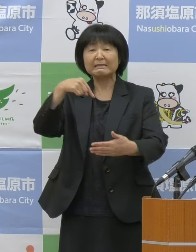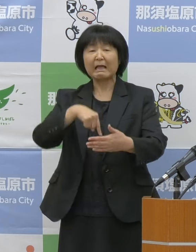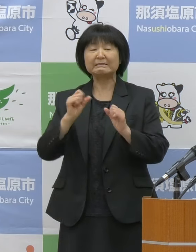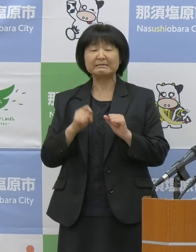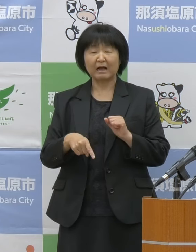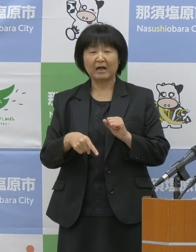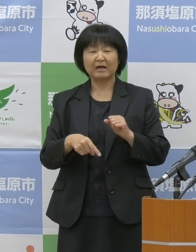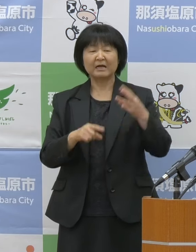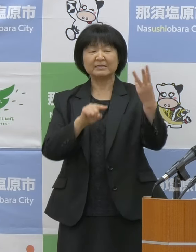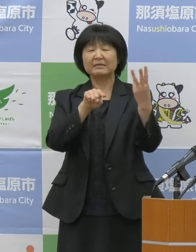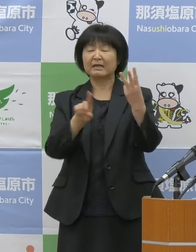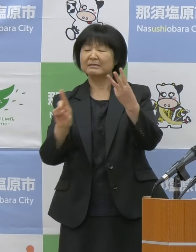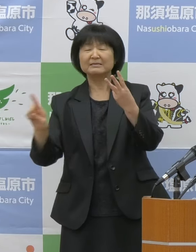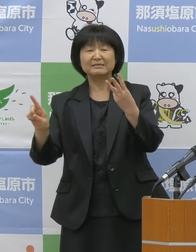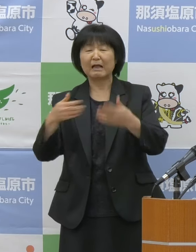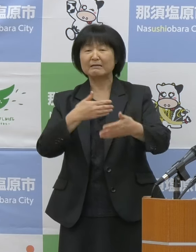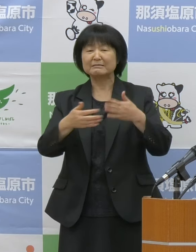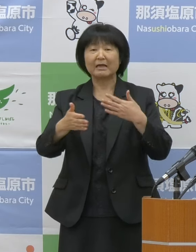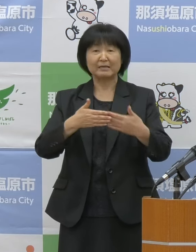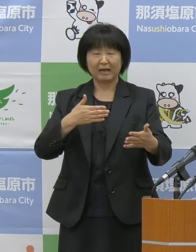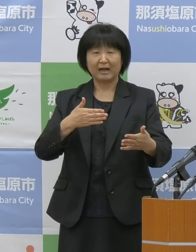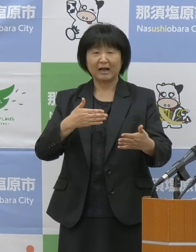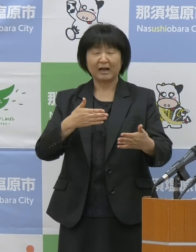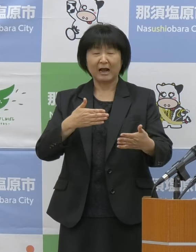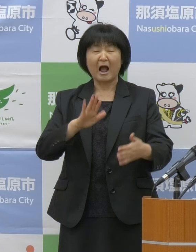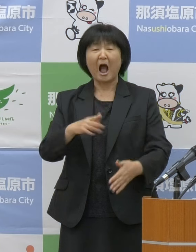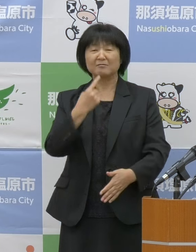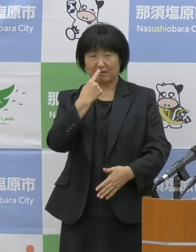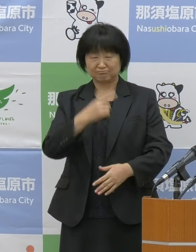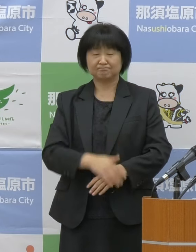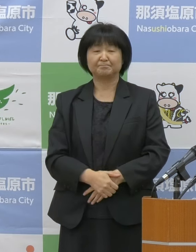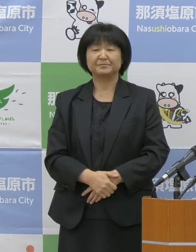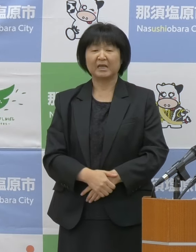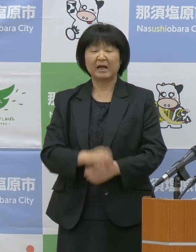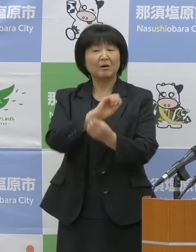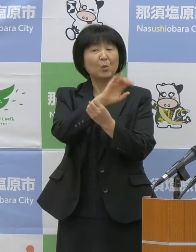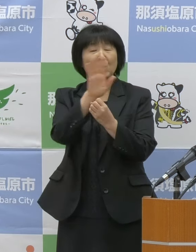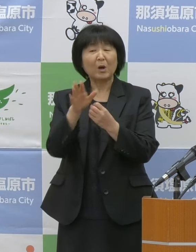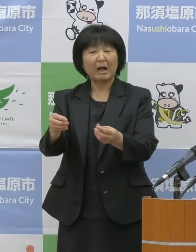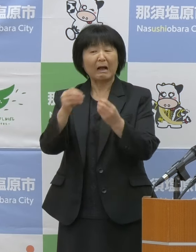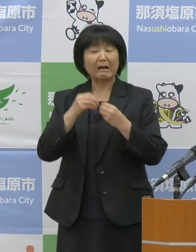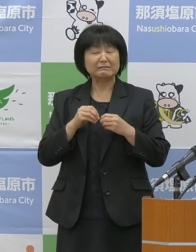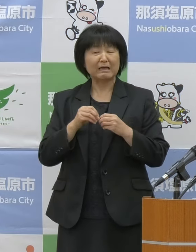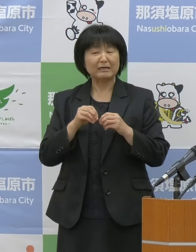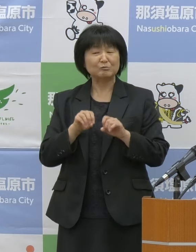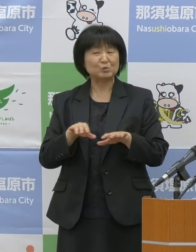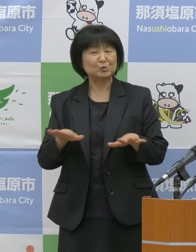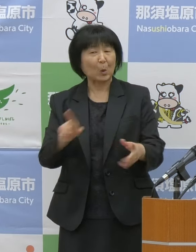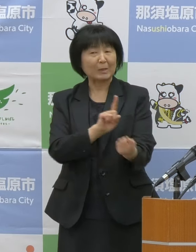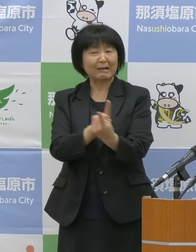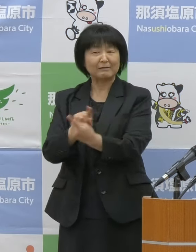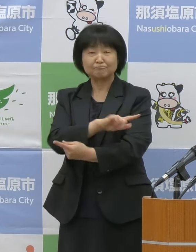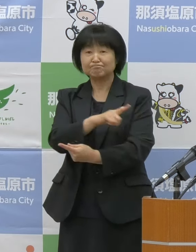に 3.11 を実際に経験していたからこそ、新型コロナウイルス感染症対策、さまざま